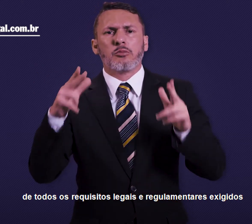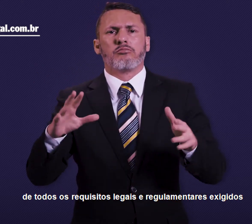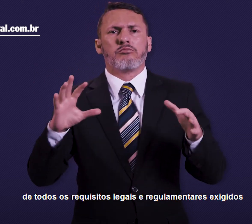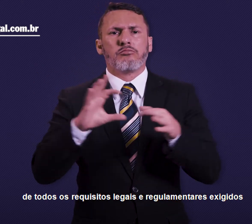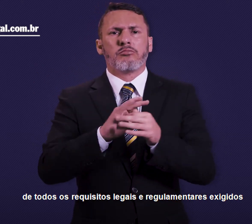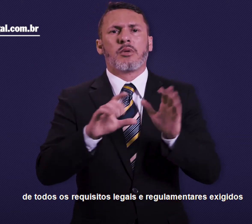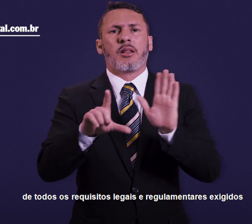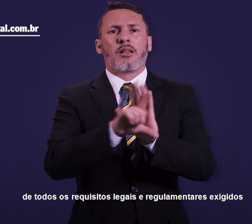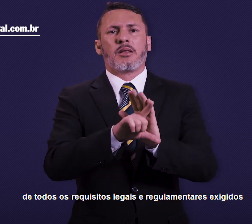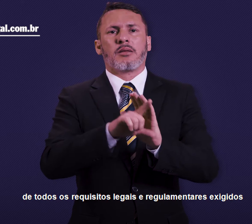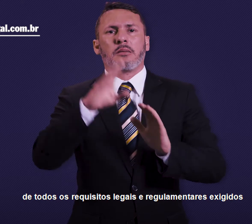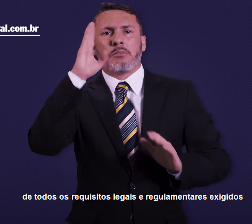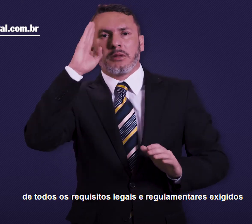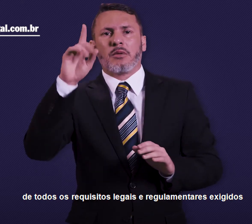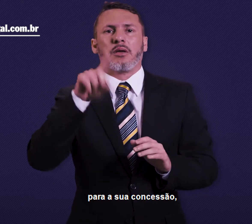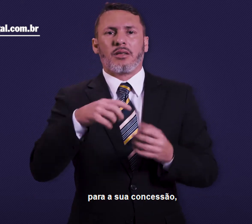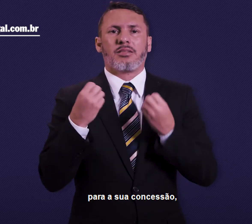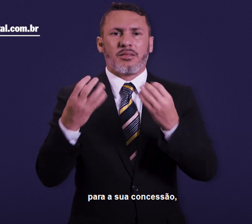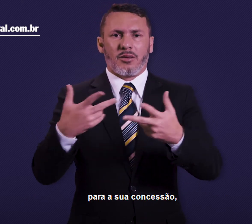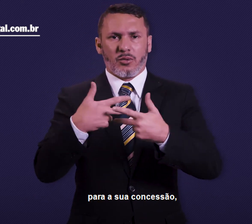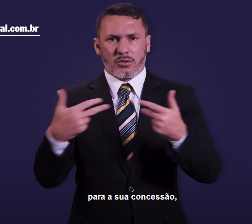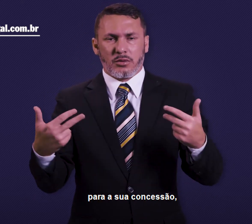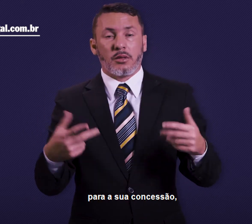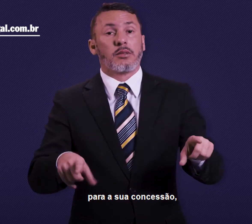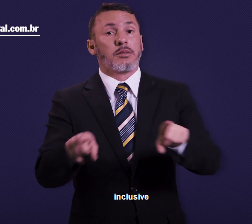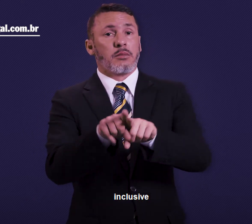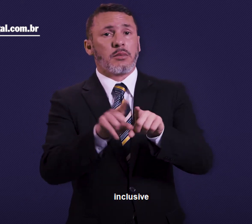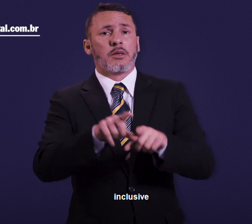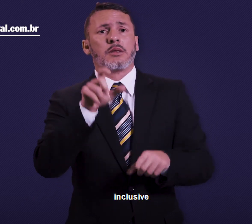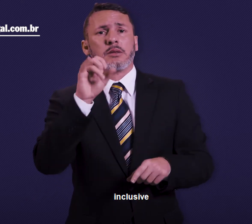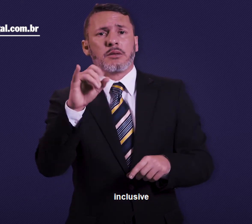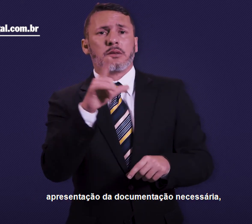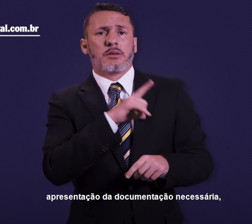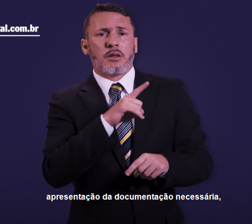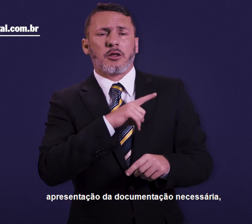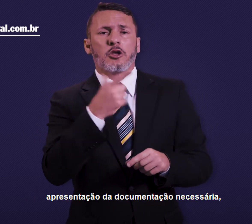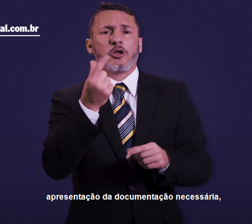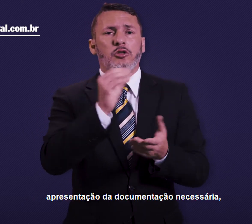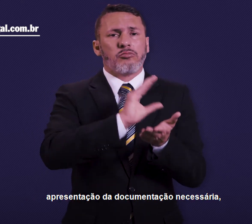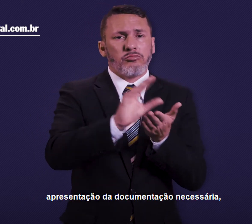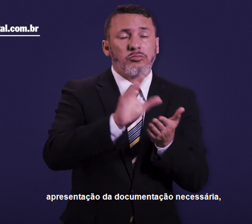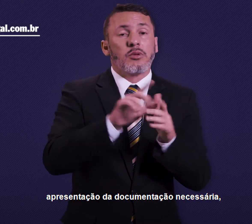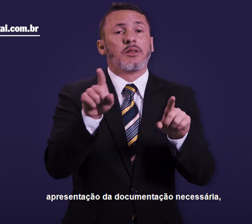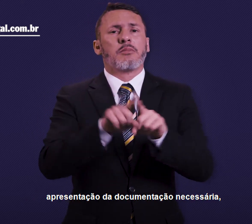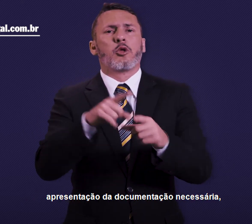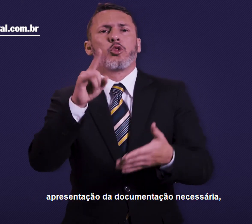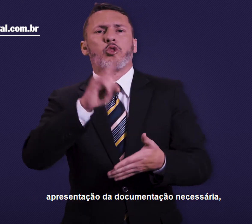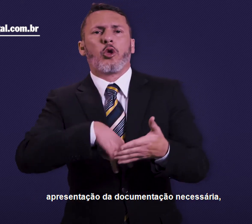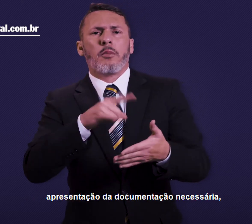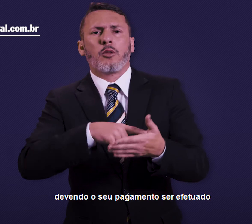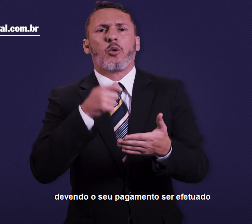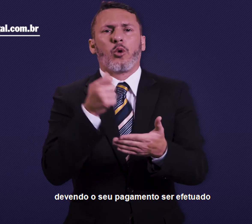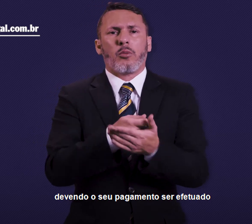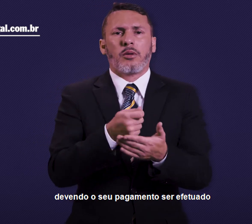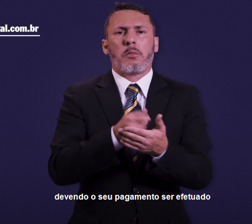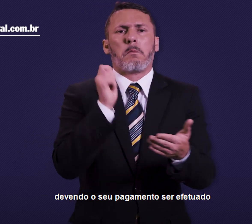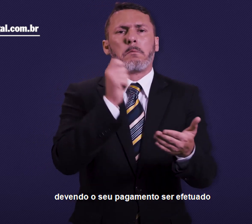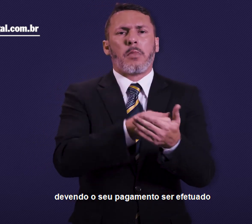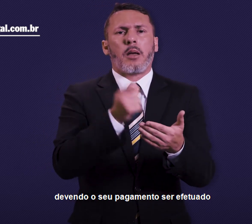legais e regulamentares exigidos para a sua concessão, inclusive a apresentação da documentação necessária, devendo o seu